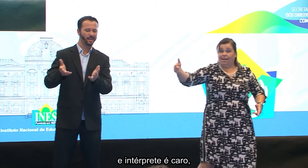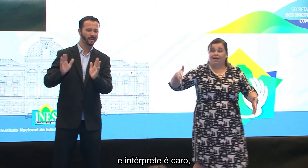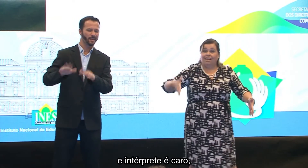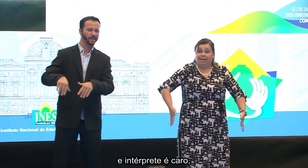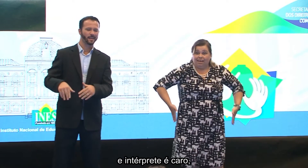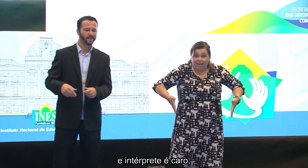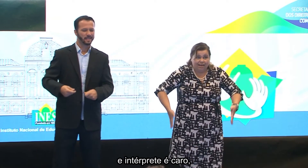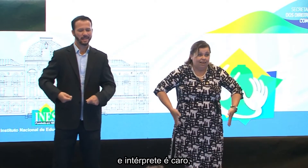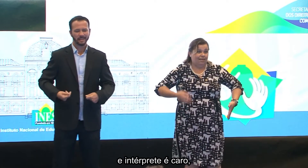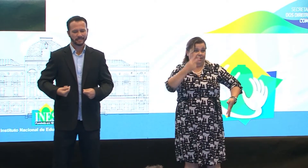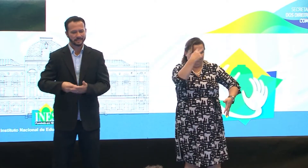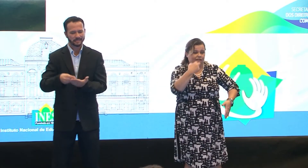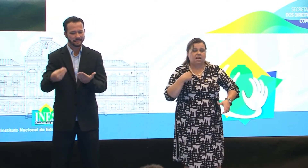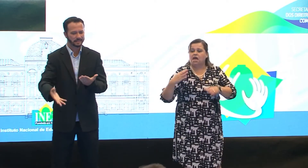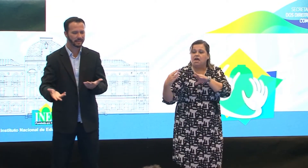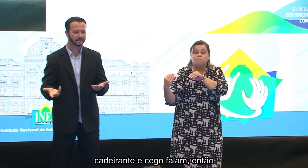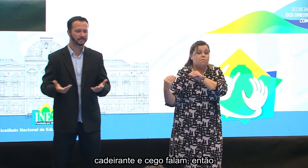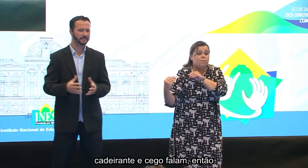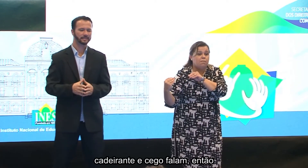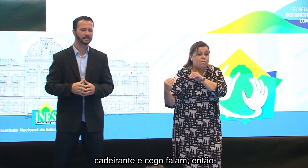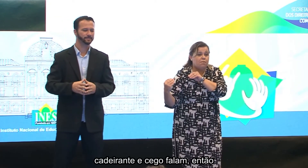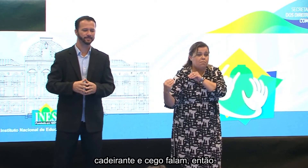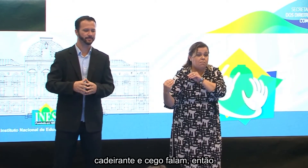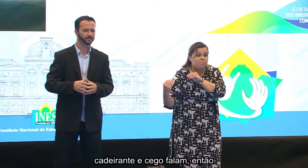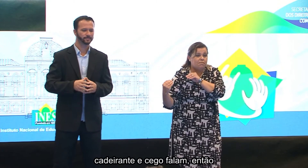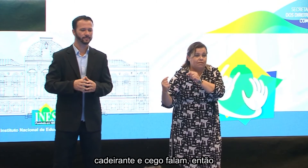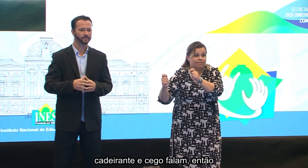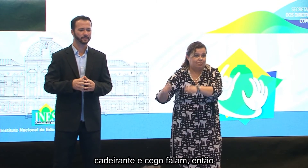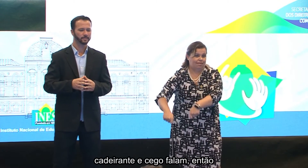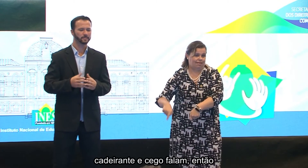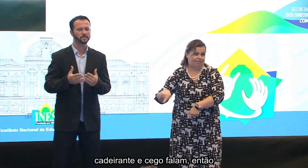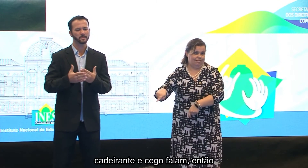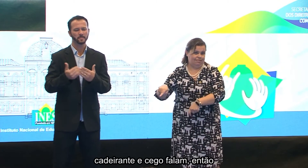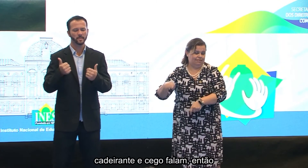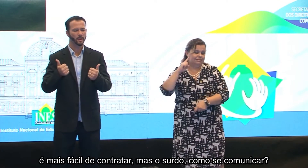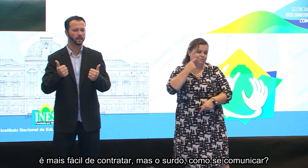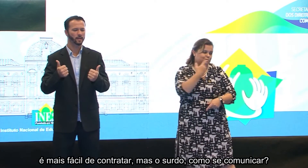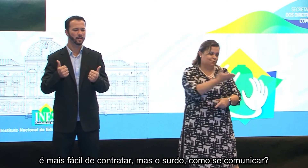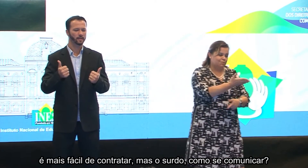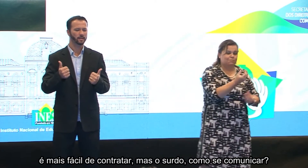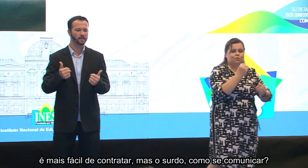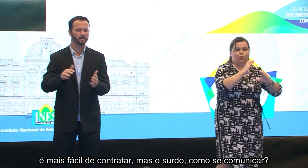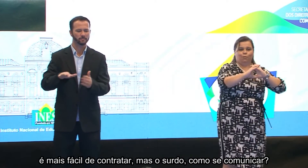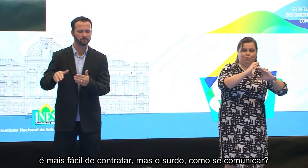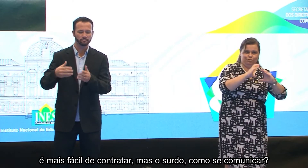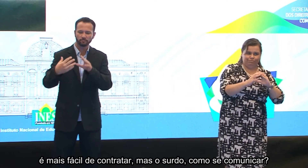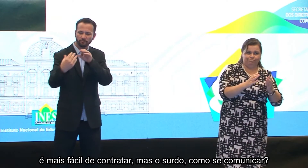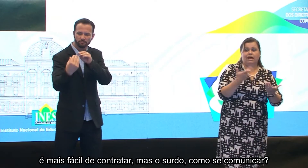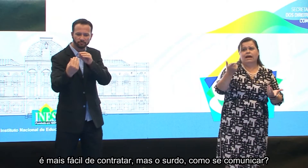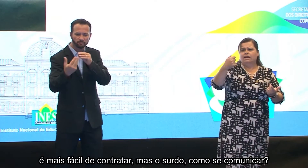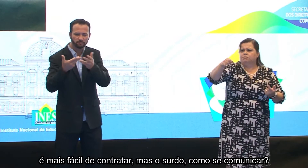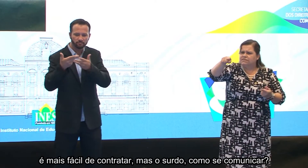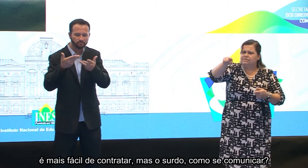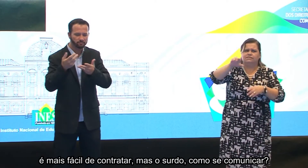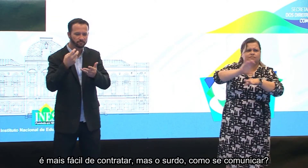intérprete é caro. Cadeirante cego, eles falam conosco, então é mais fácil de contratar. Mas o surdo, como